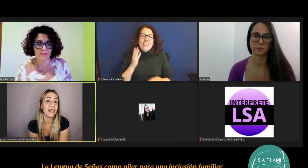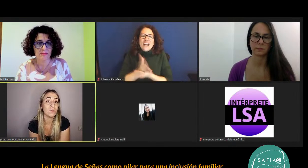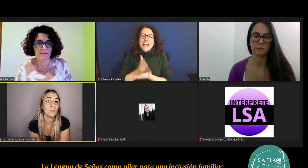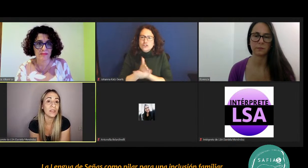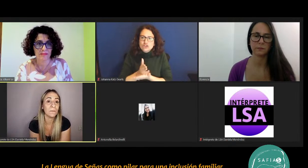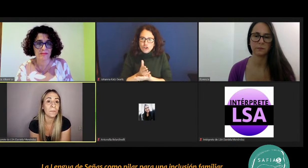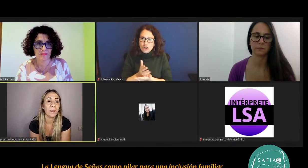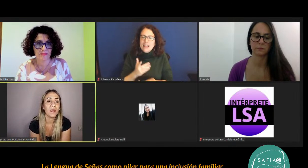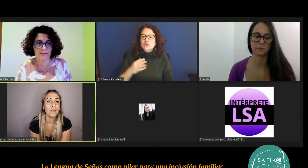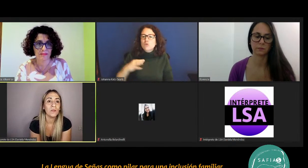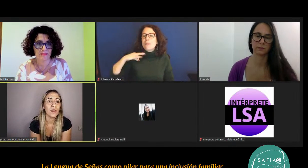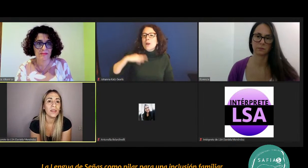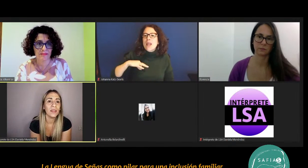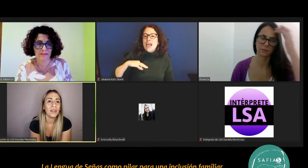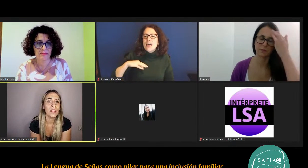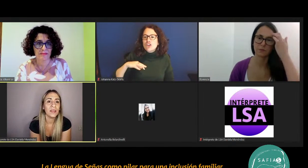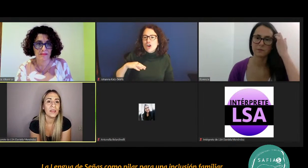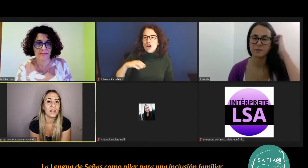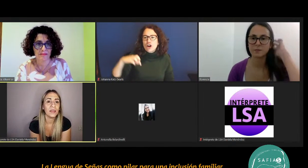hablar, a escribir.